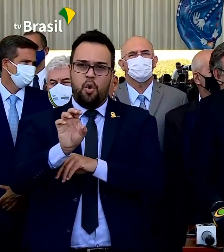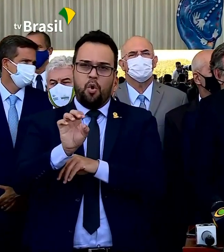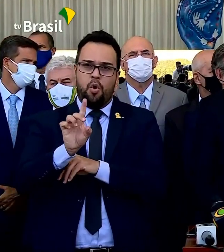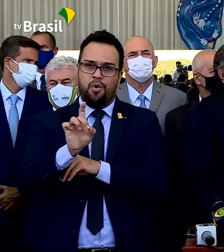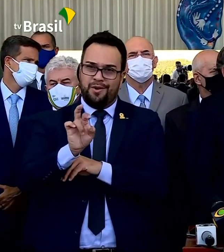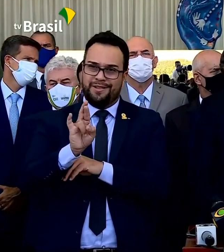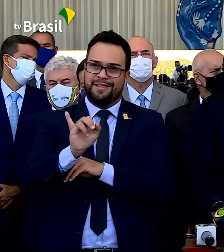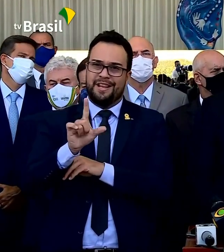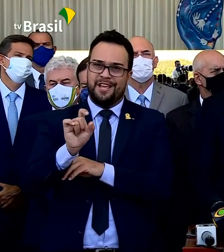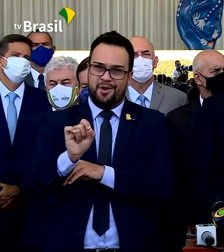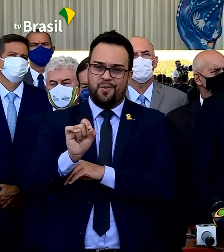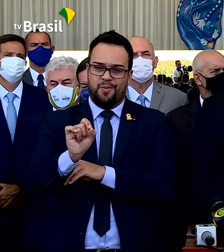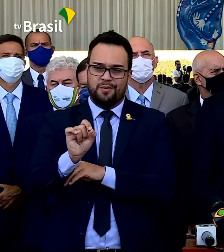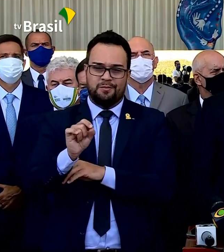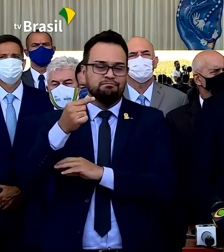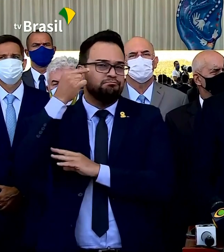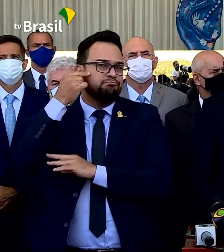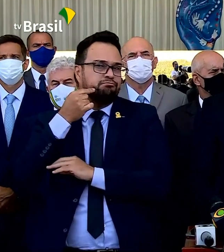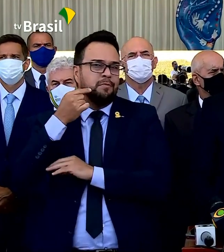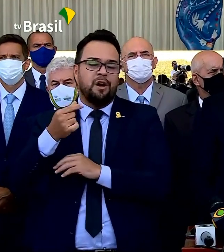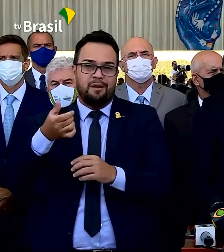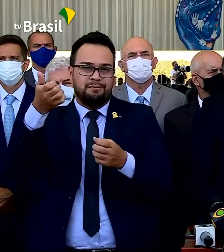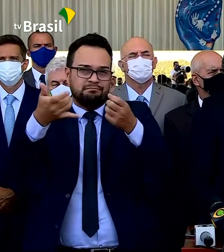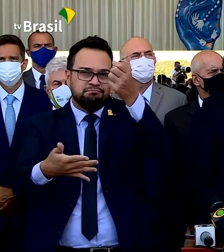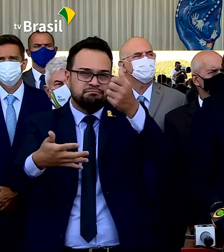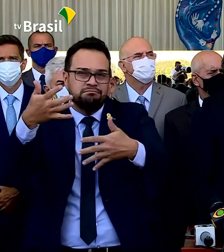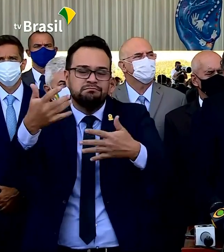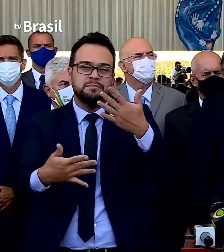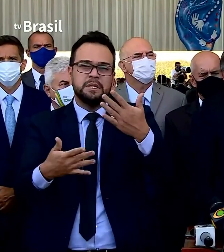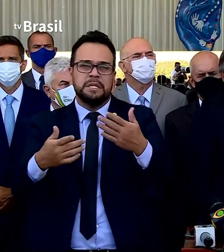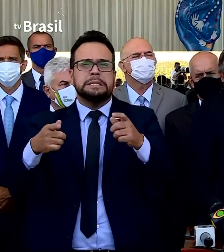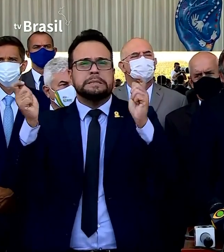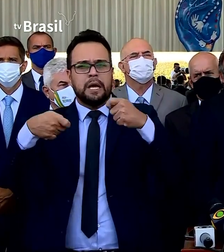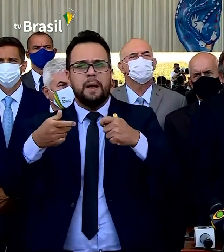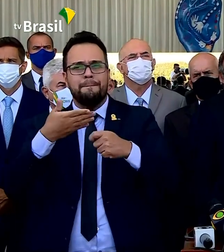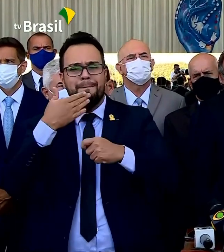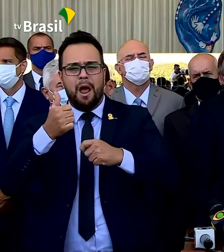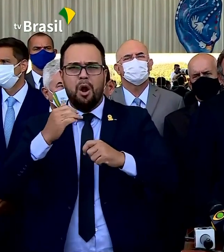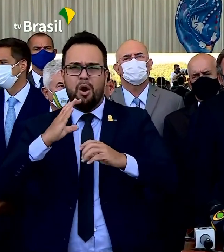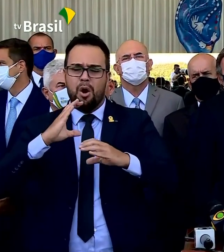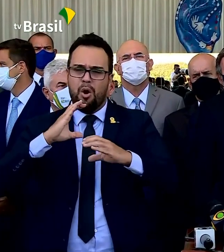todos para que nós consigamos comunicar melhor,